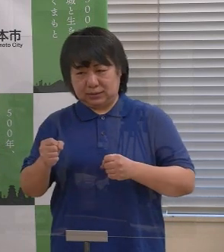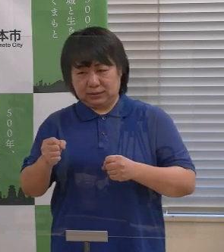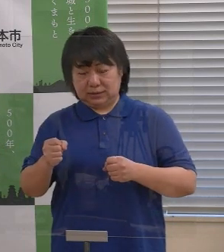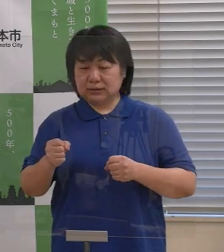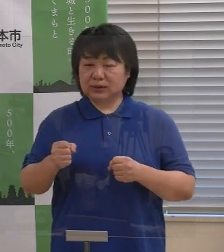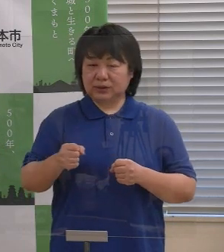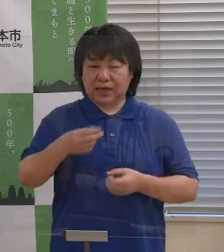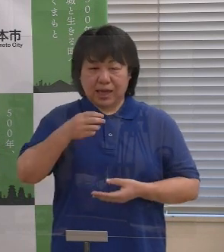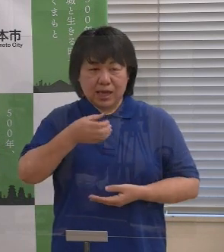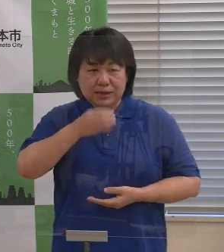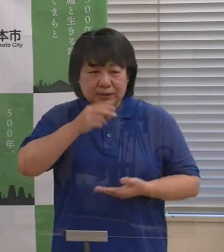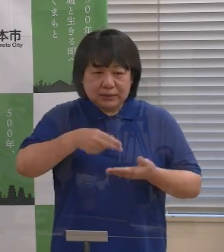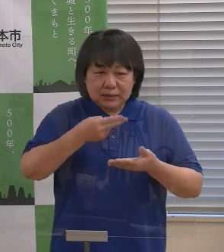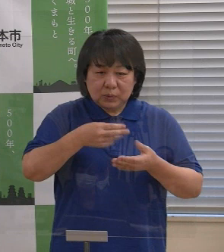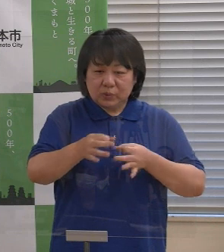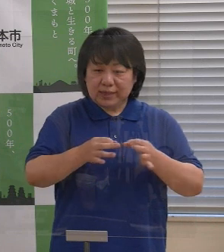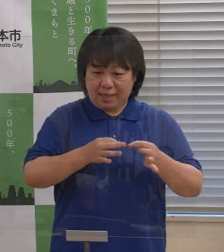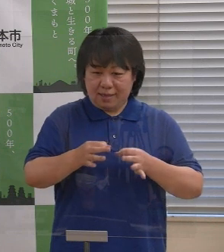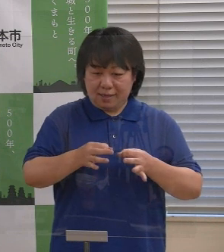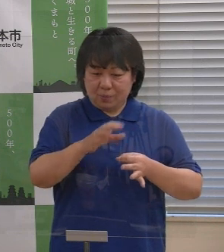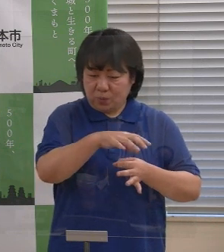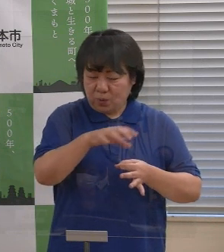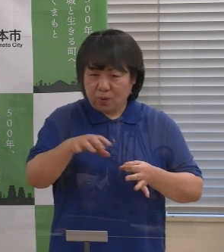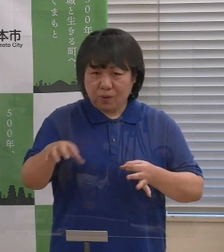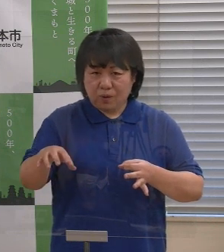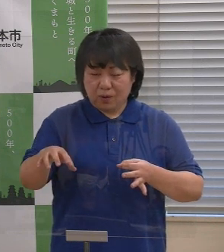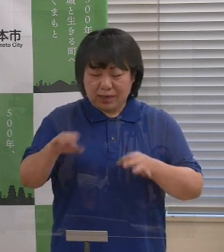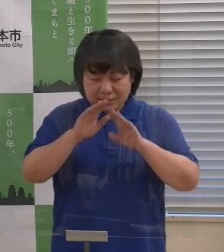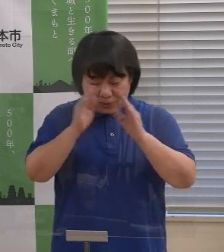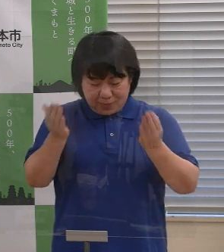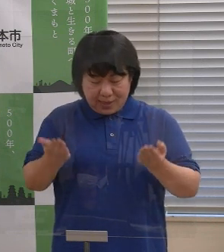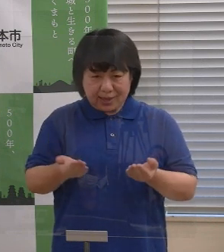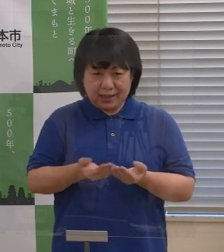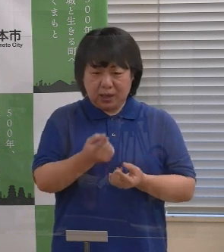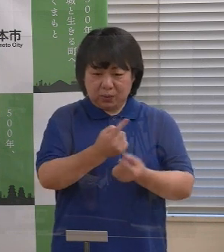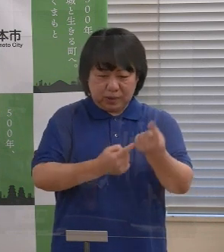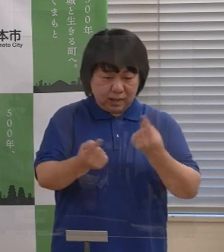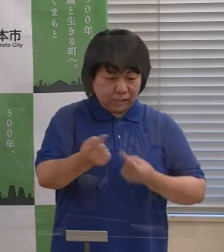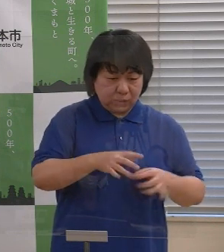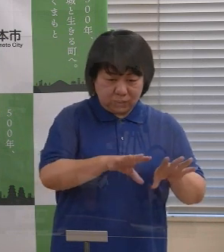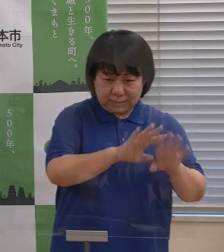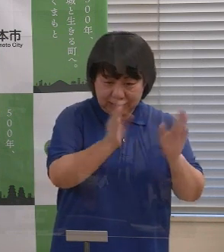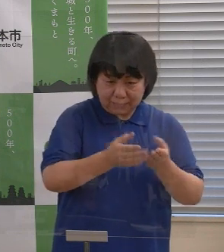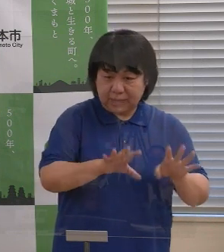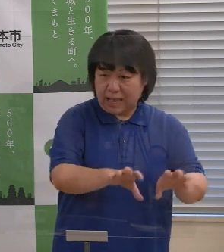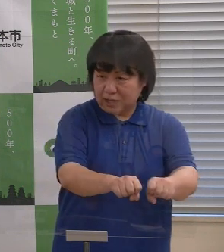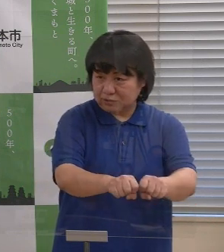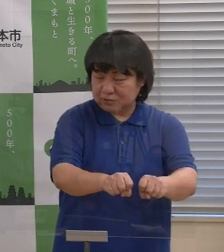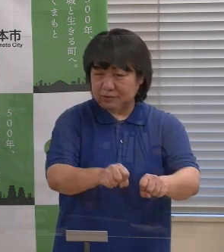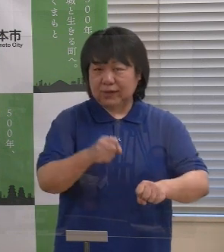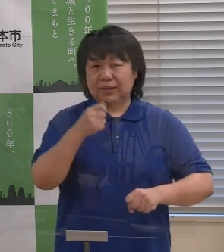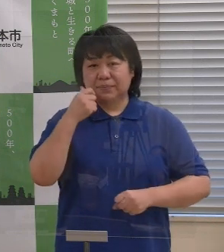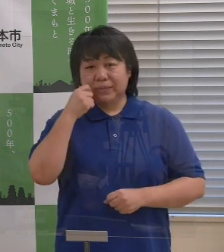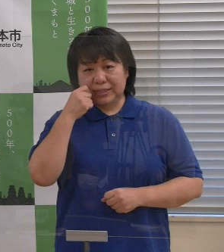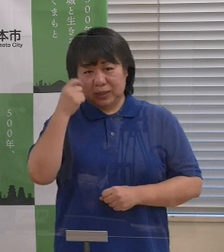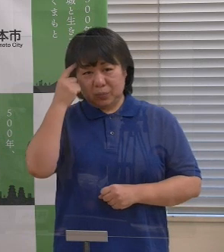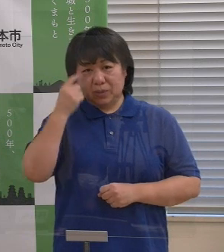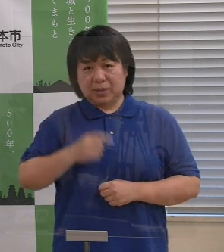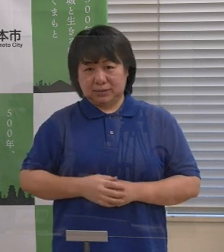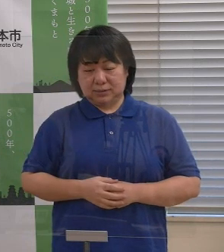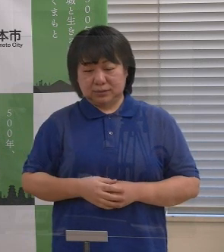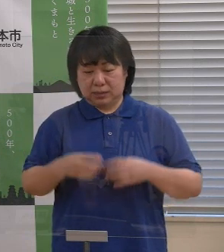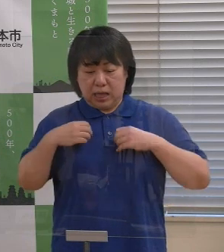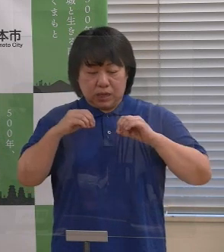飲食店も含めて、なかなかそれを全て把握するということは困難だというふうに思いますので、クラスターが発生を